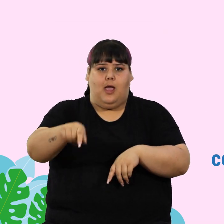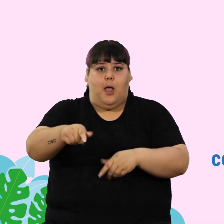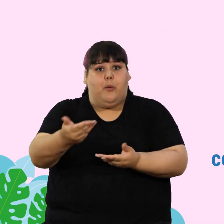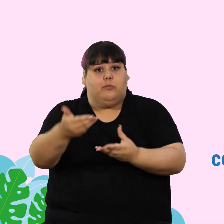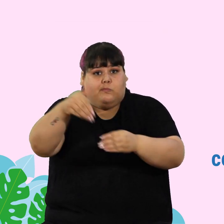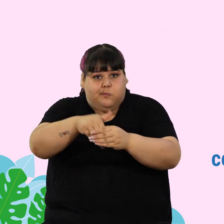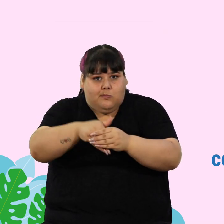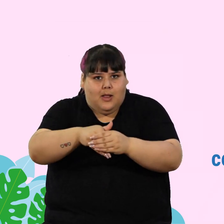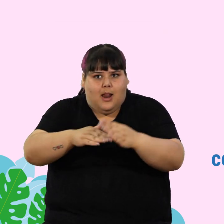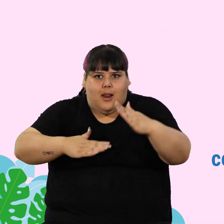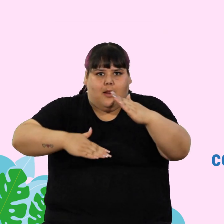hasta 40 litros de agua.